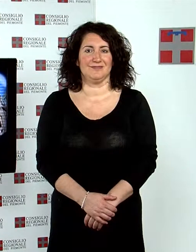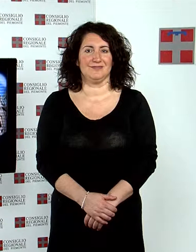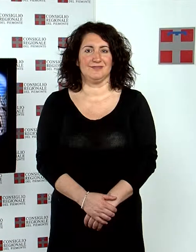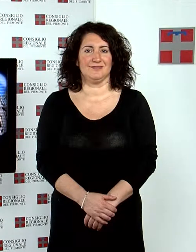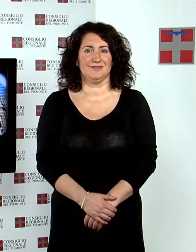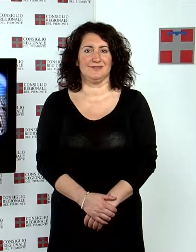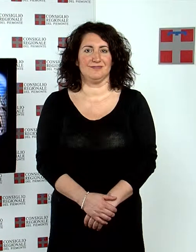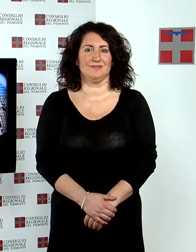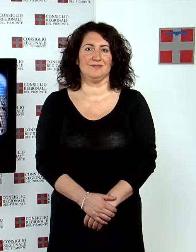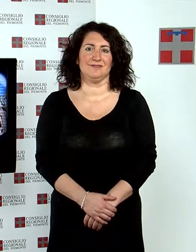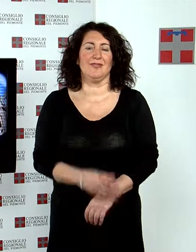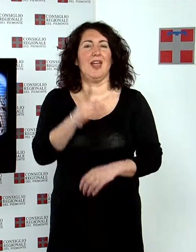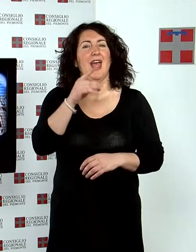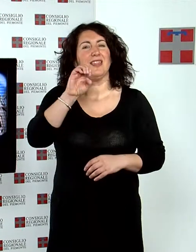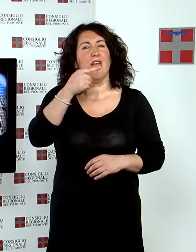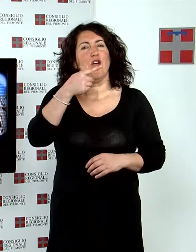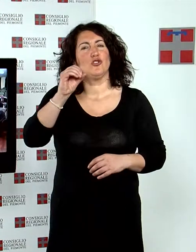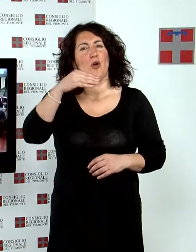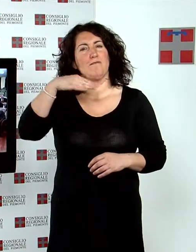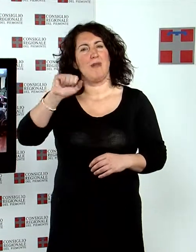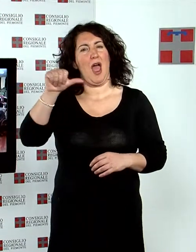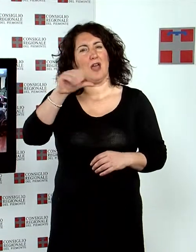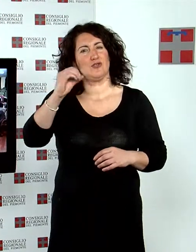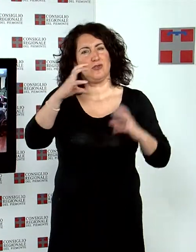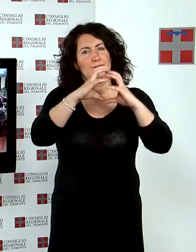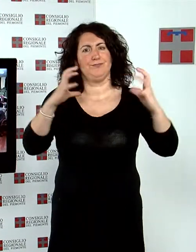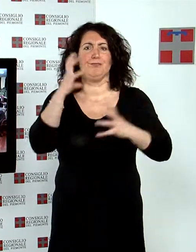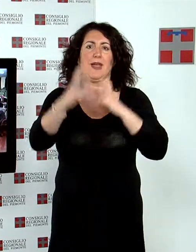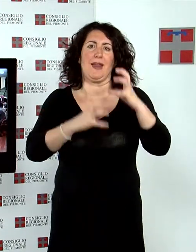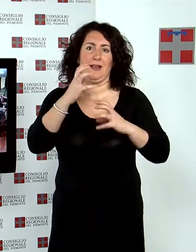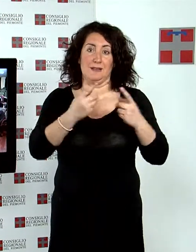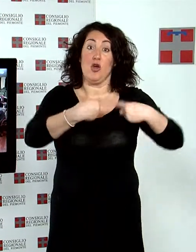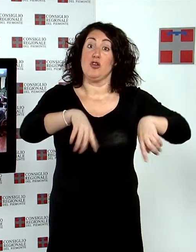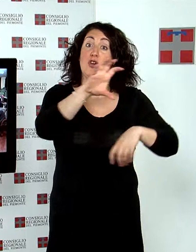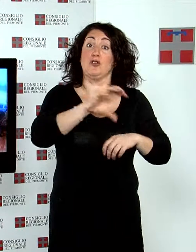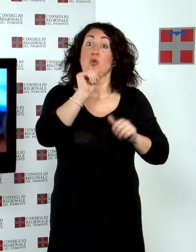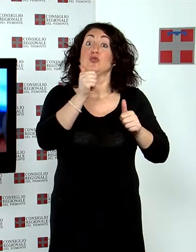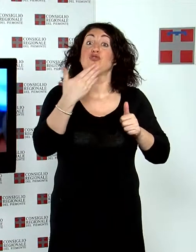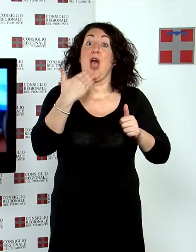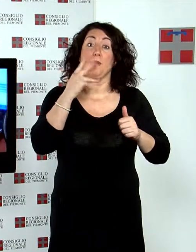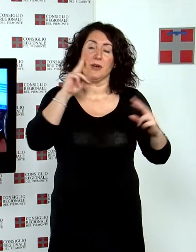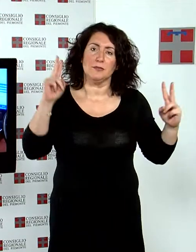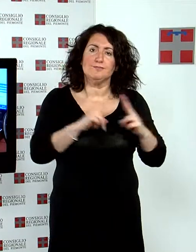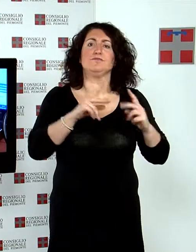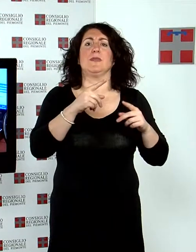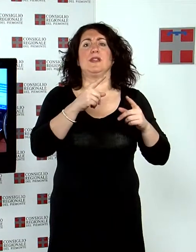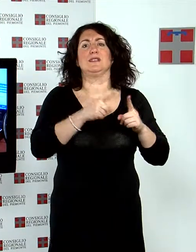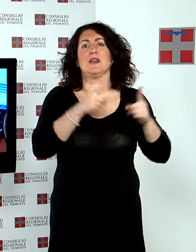crisi della De Tomaso. Il Consiglio regionale si è riunito l'11 aprile in seduta straordinaria per discutere della crisi